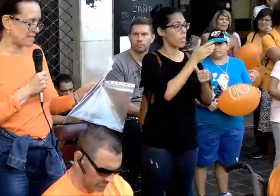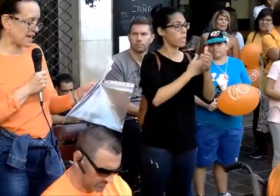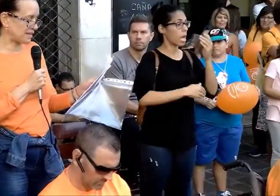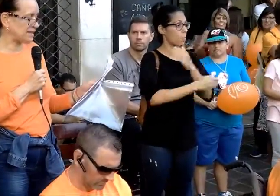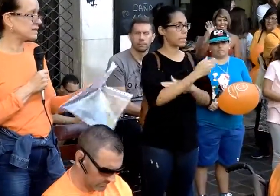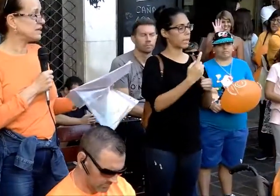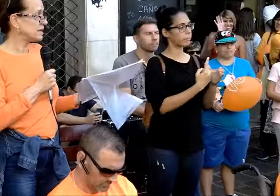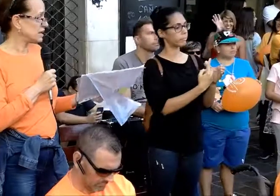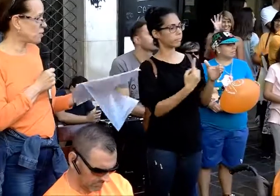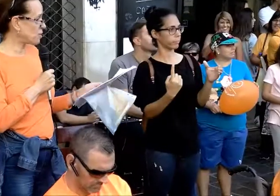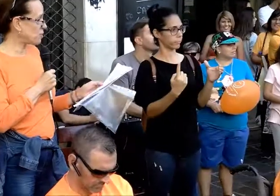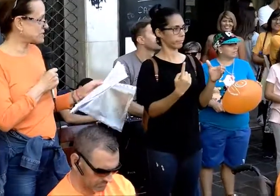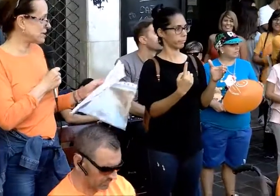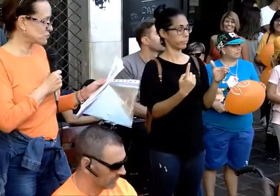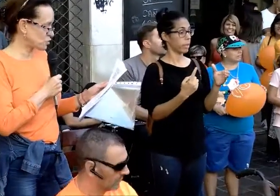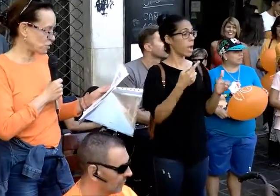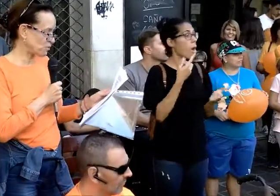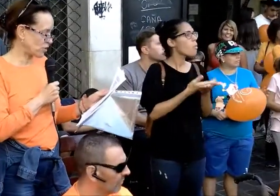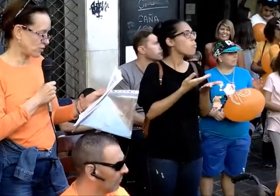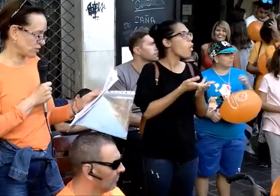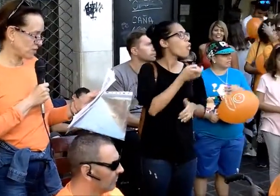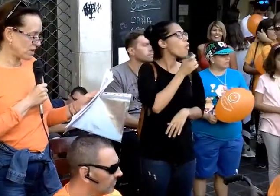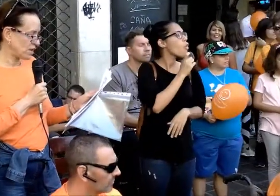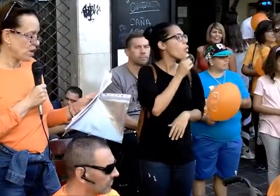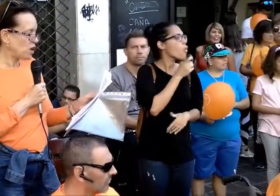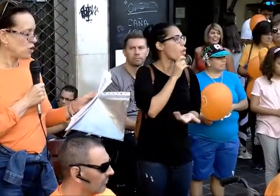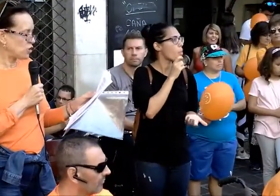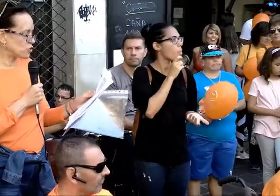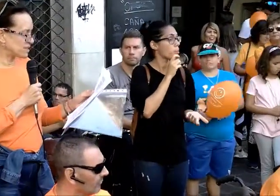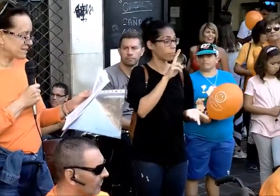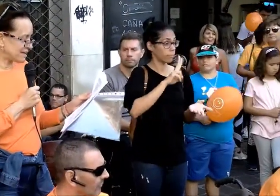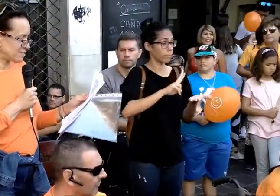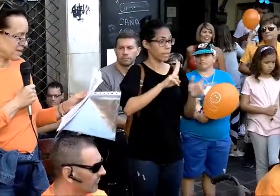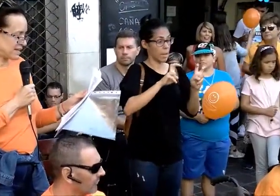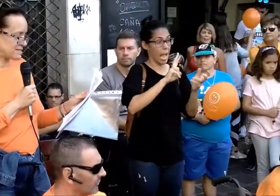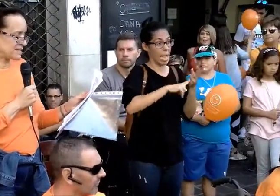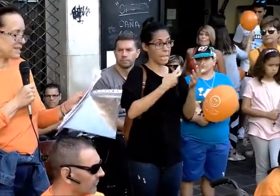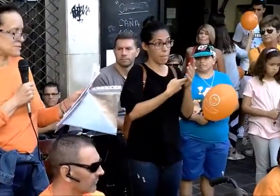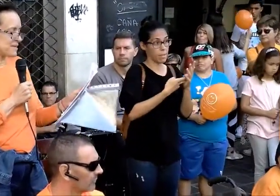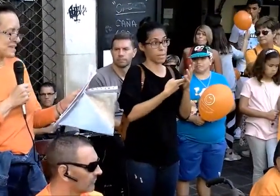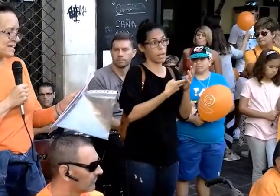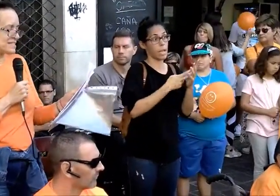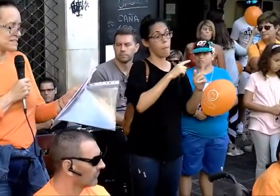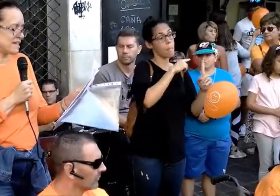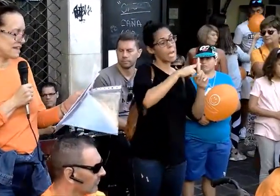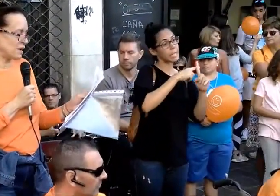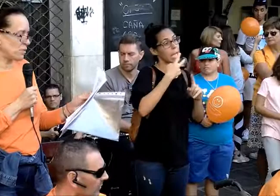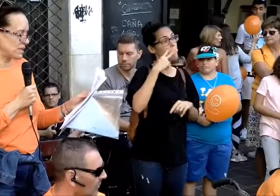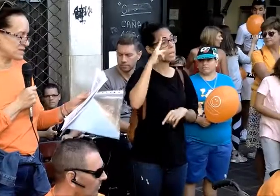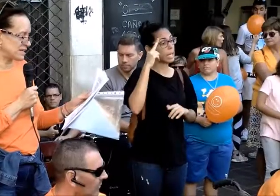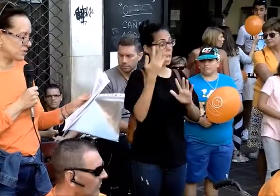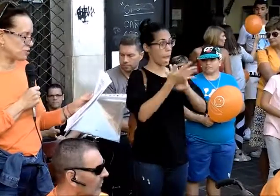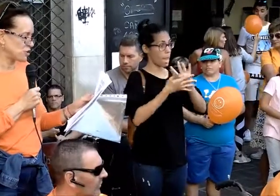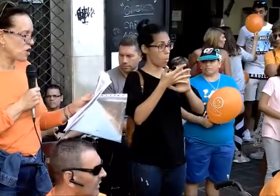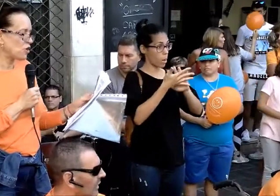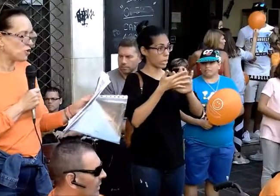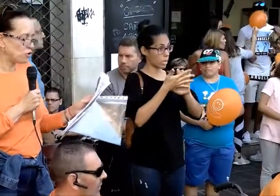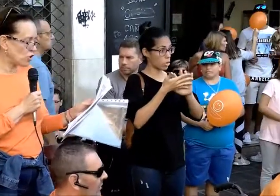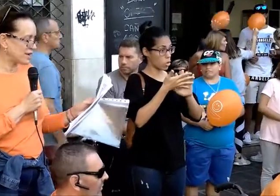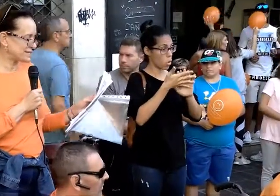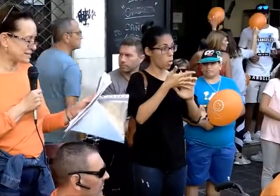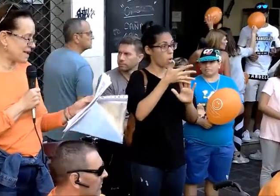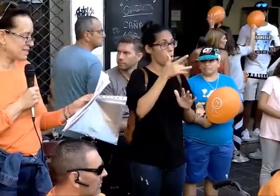discapacidad. Y como muestra un solo botón, los intérpretes y especialistas en lengua de signos